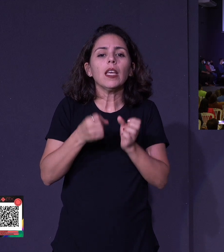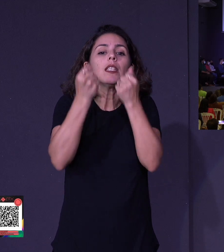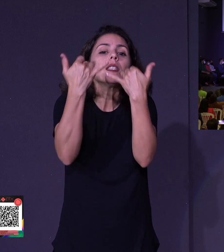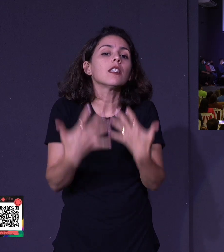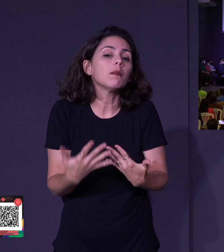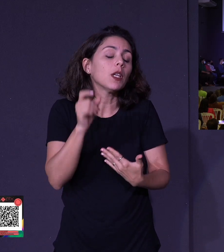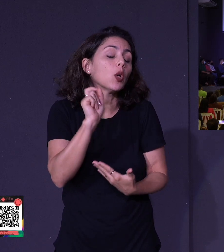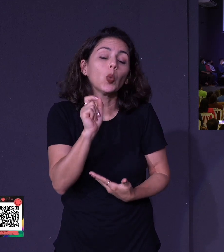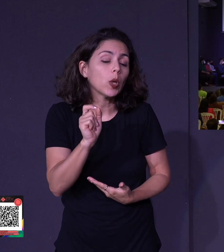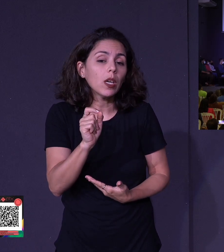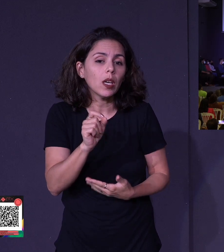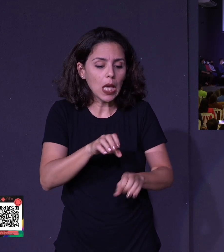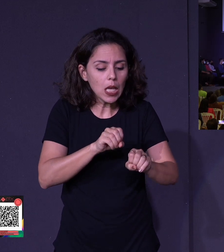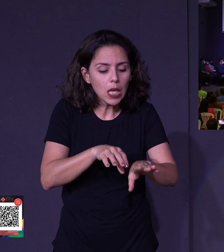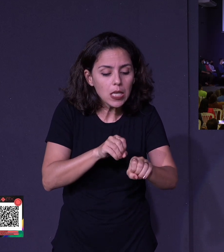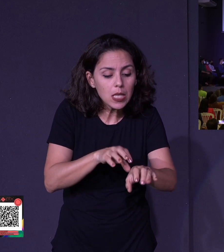Ensina a criança, porque é mais fácil.